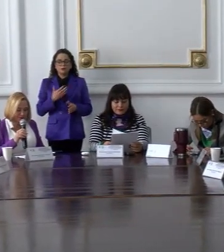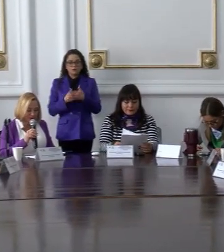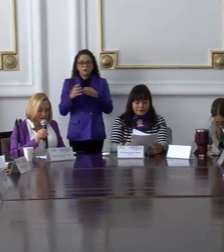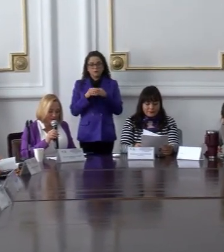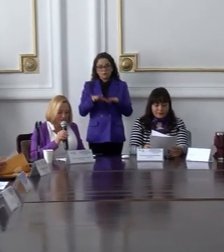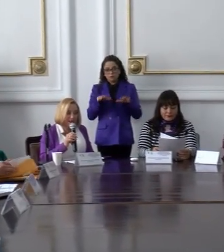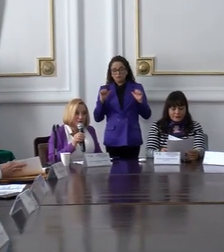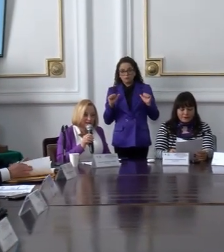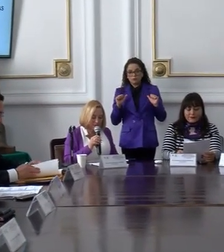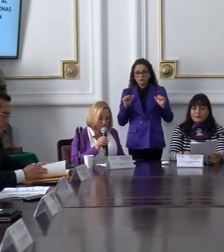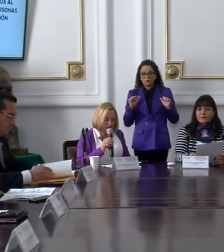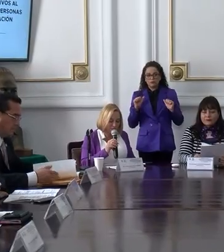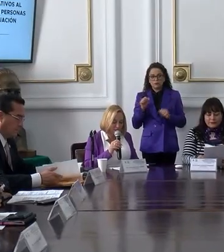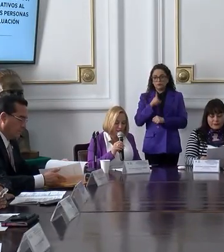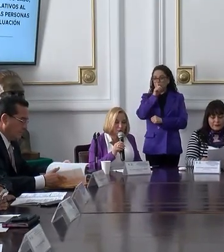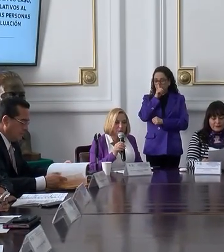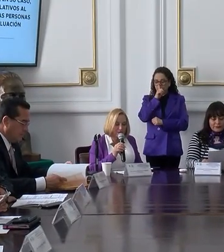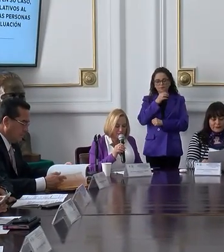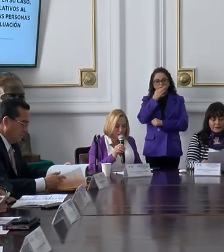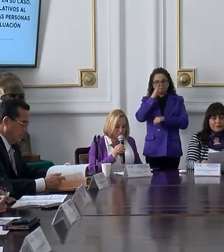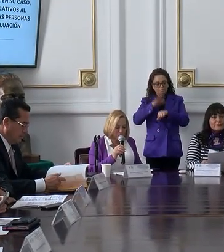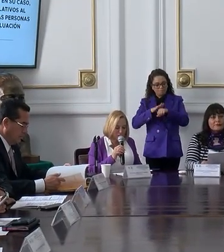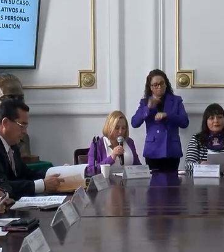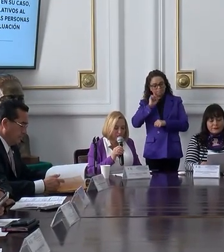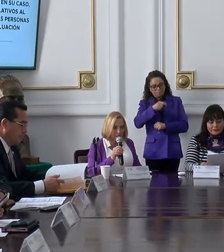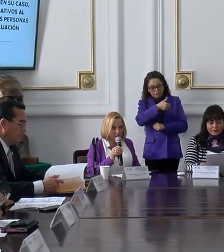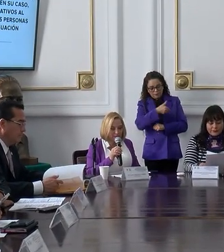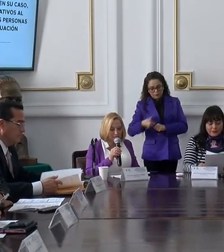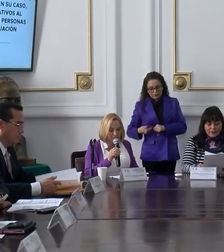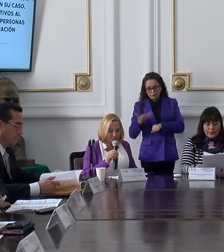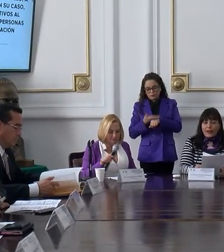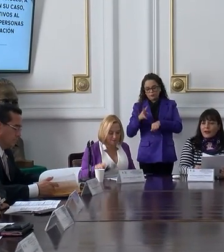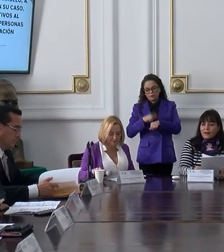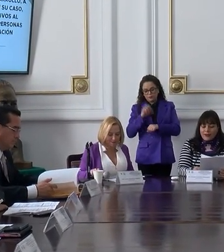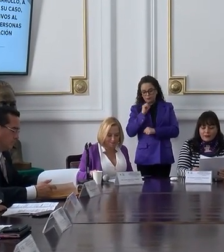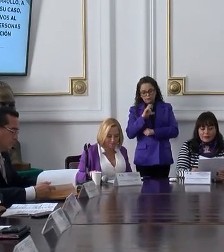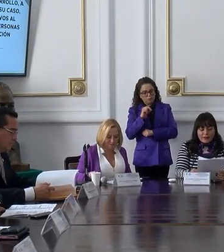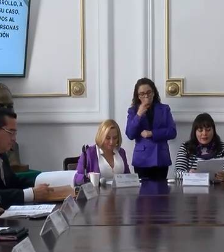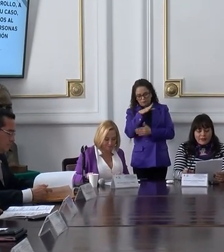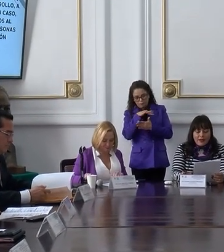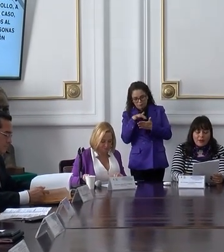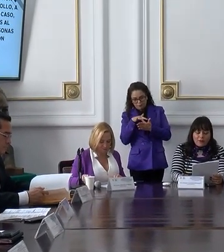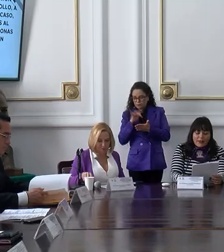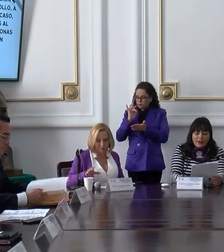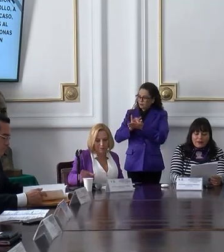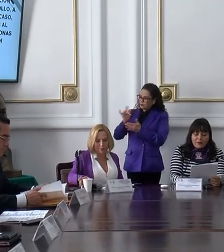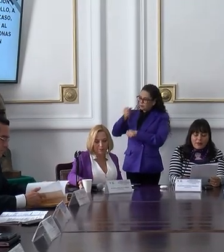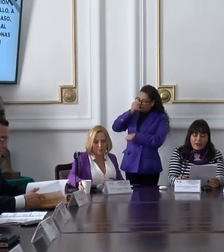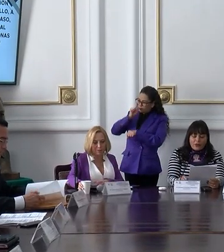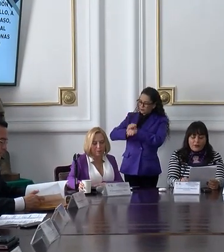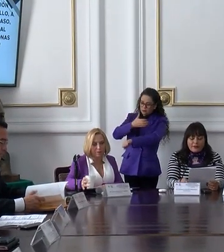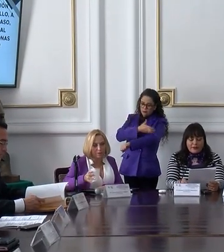¿Abstenciones? Se dispensa su lectura. Cumplida su instrucción, diputada presidenta. Gracias, diputada secretaria. Compañeras